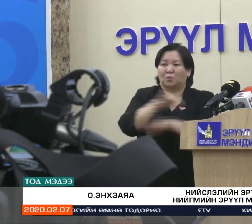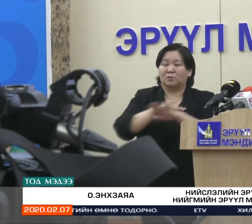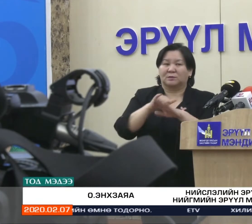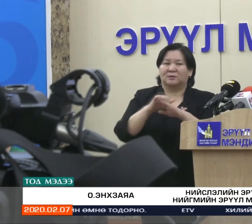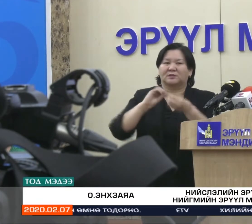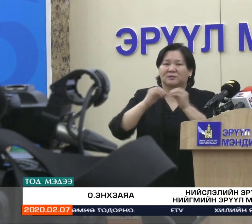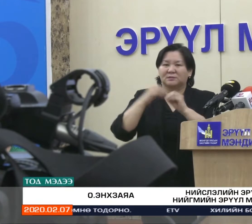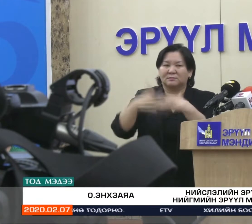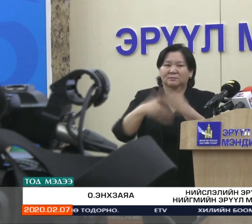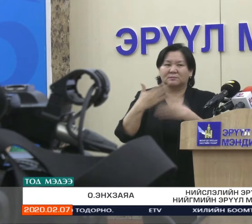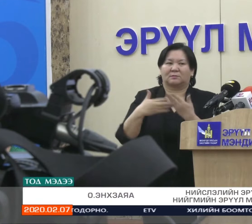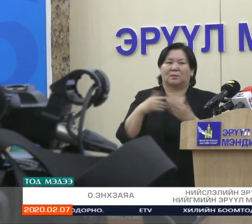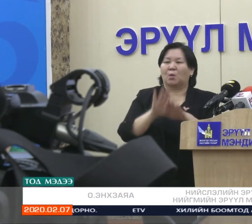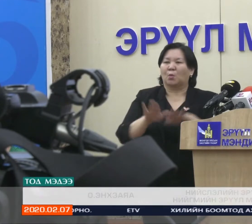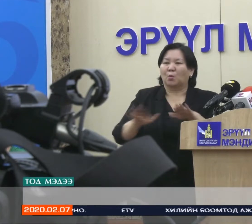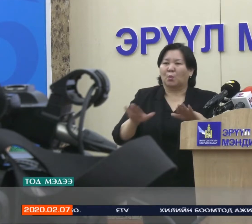авчирчих байгаа